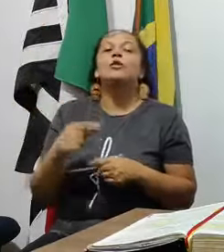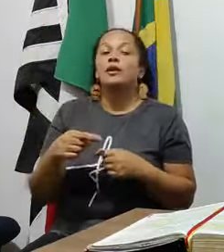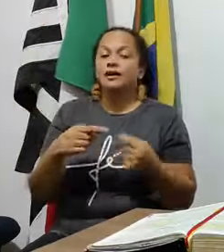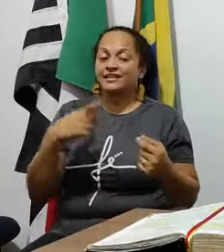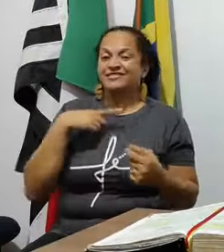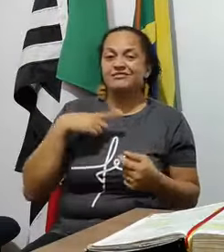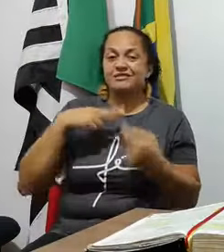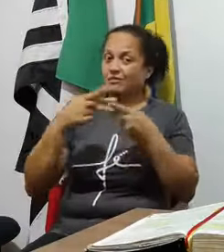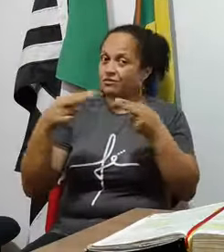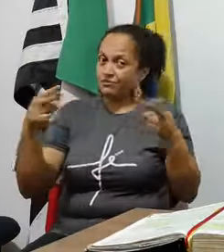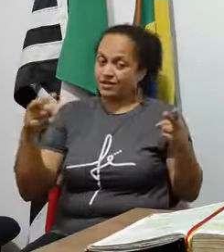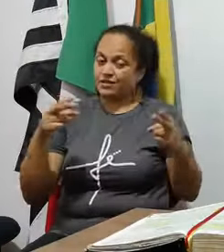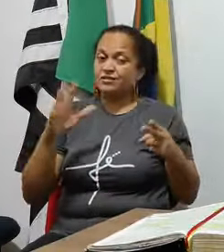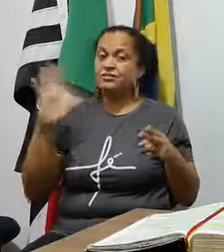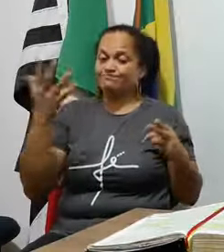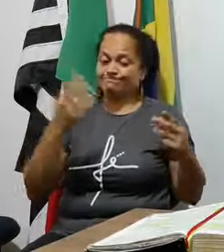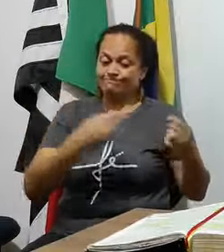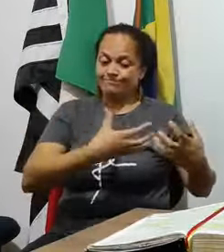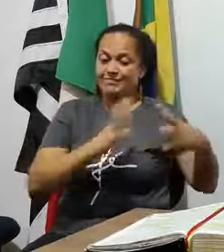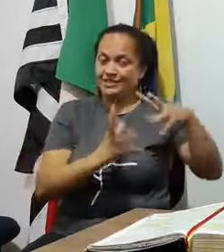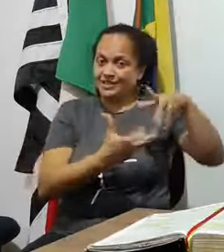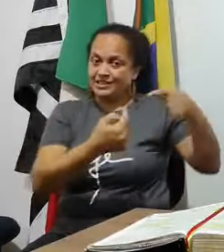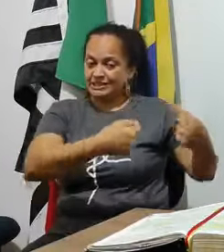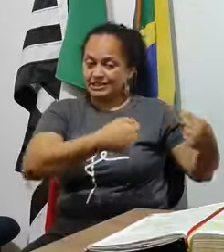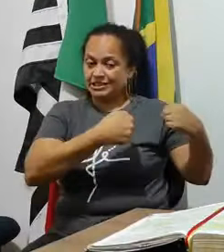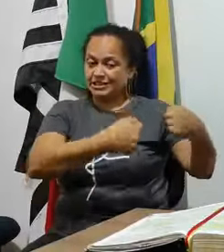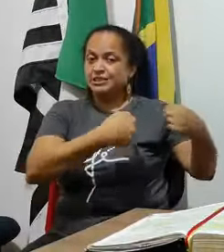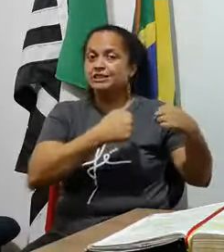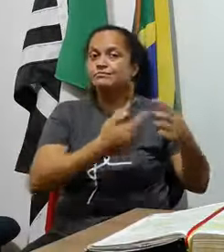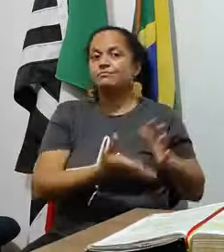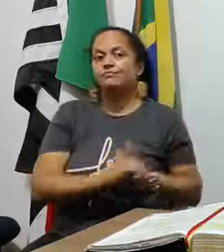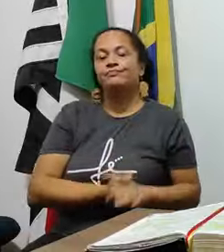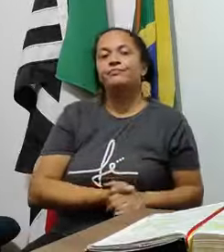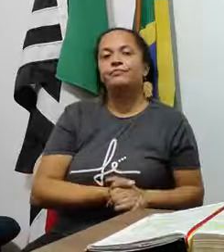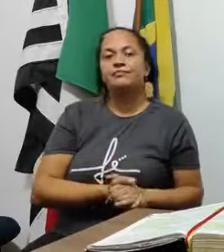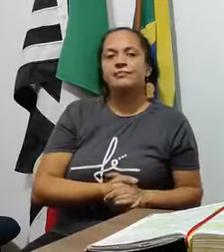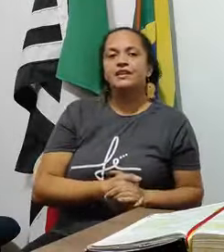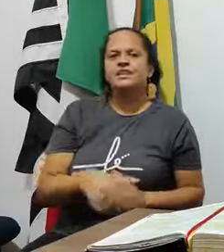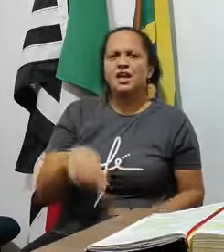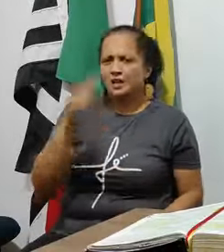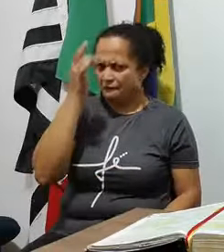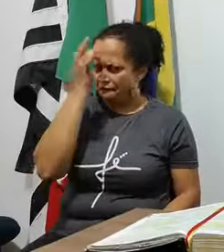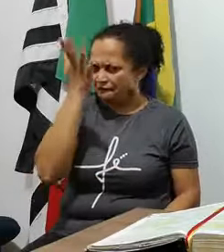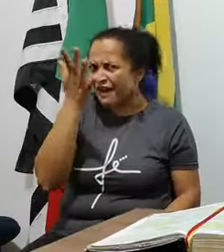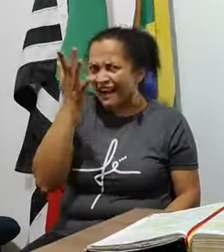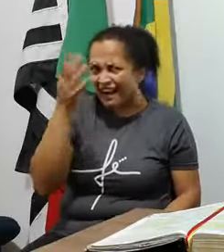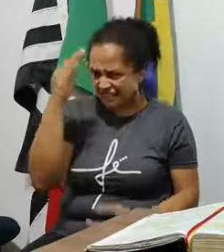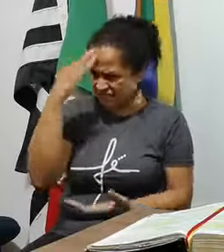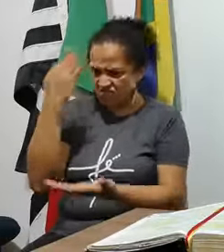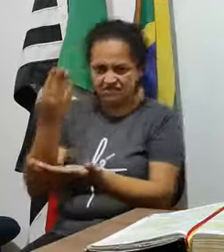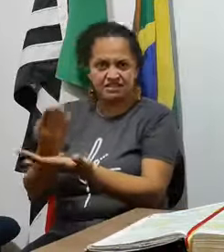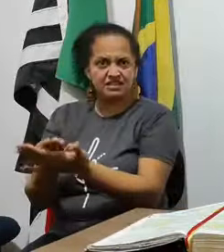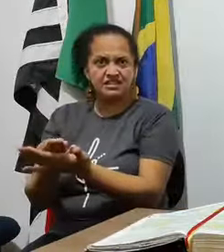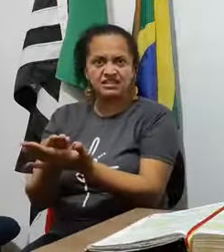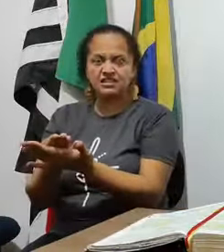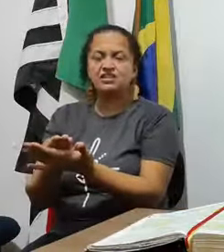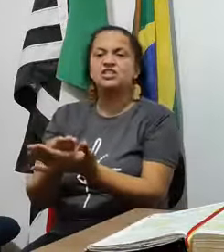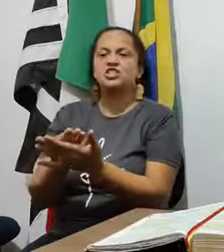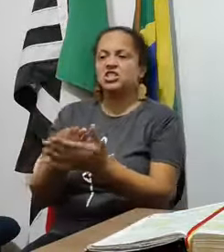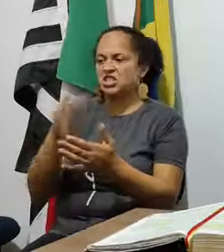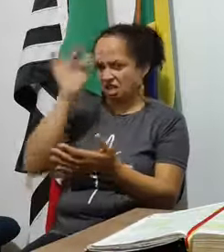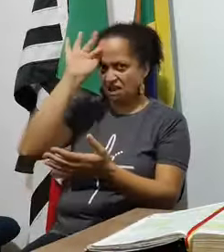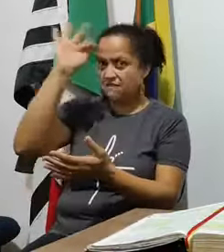aborrece. Não é fácil ser um cristão autêntico, fiel,